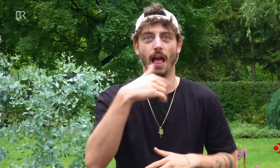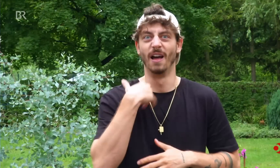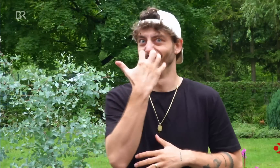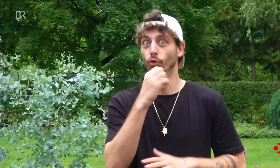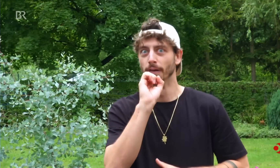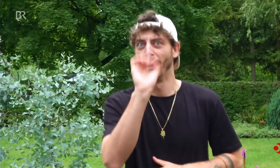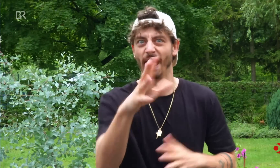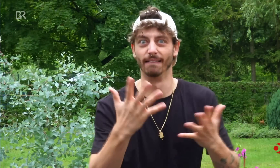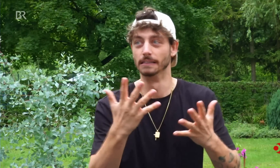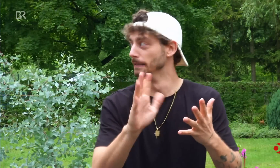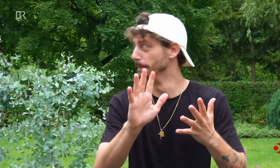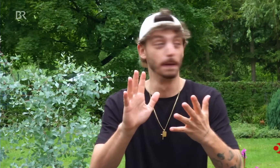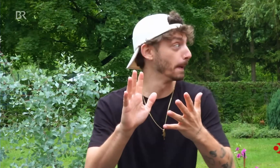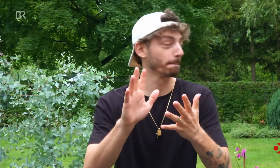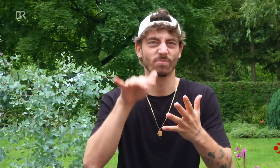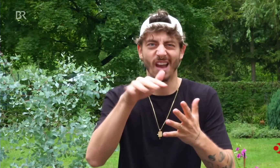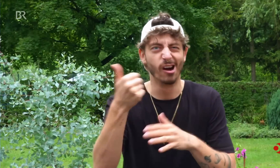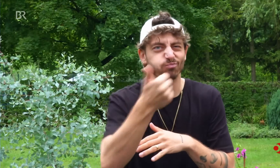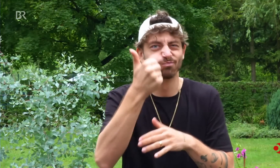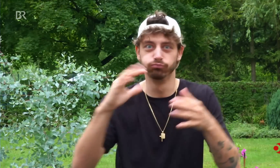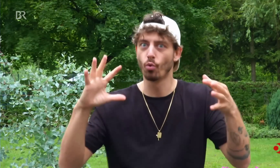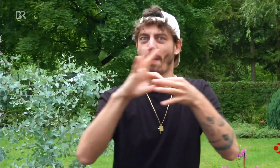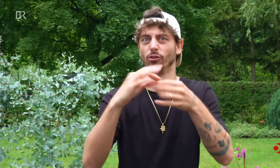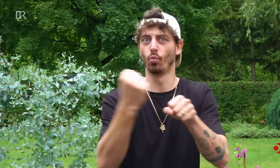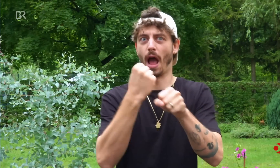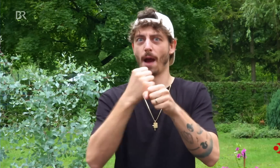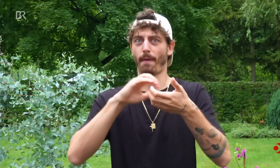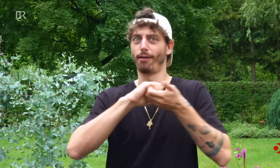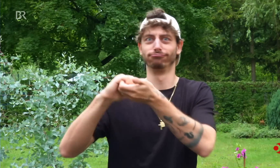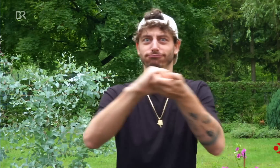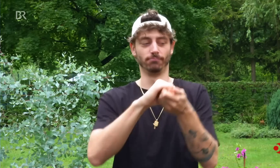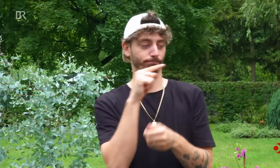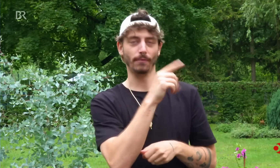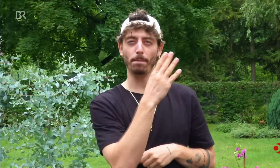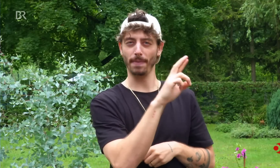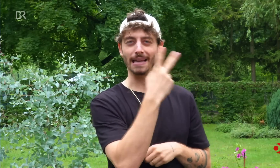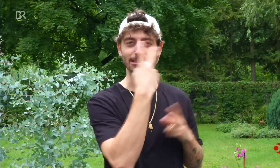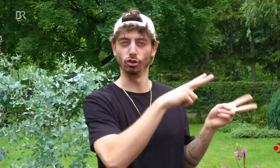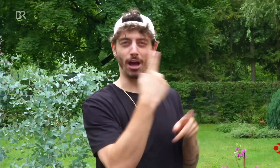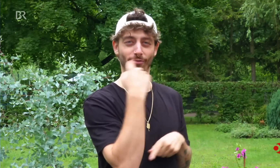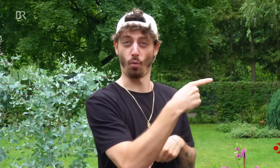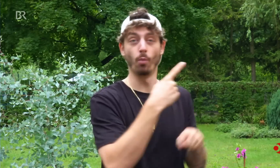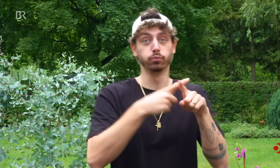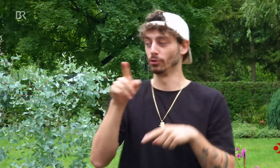Ich verrate euch noch eine extrem coole Zusammenarbeit. Achtung! Wir vom BR mit Sehen statt Hören und der MDR